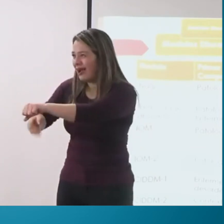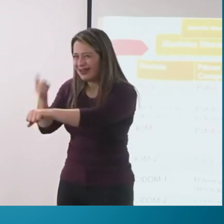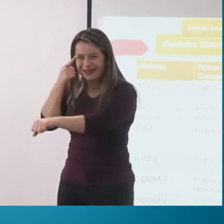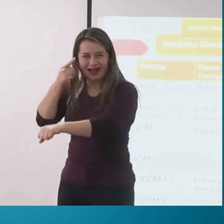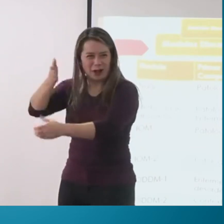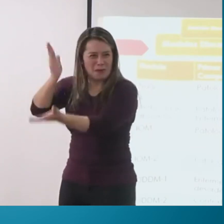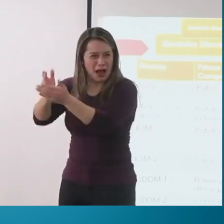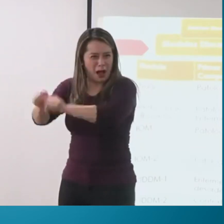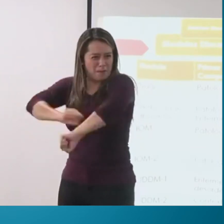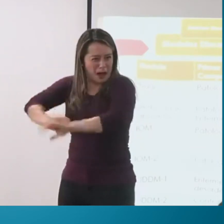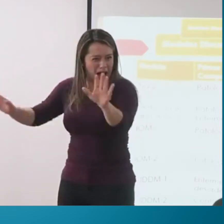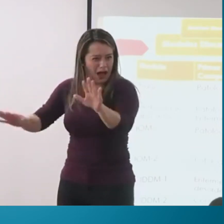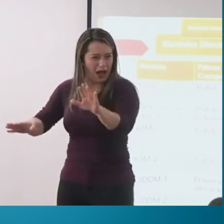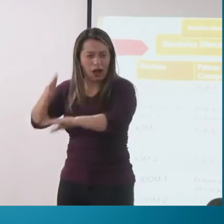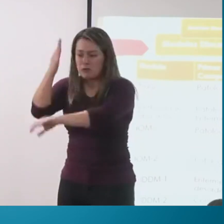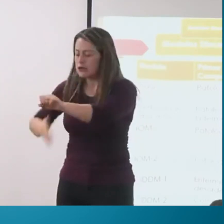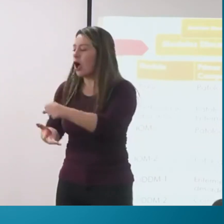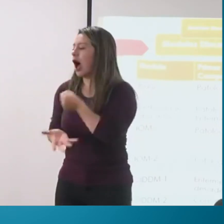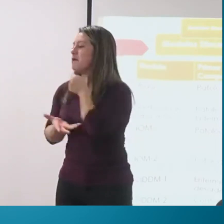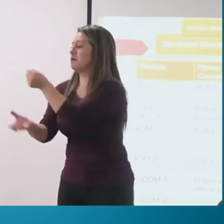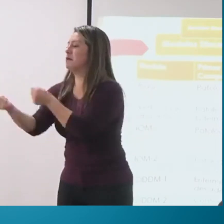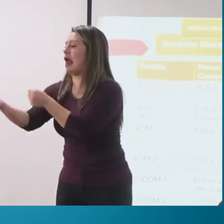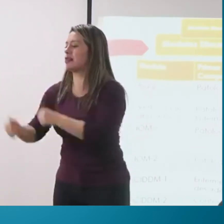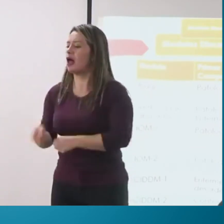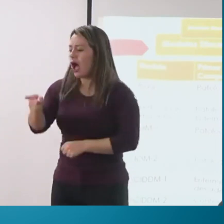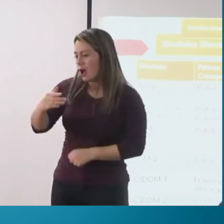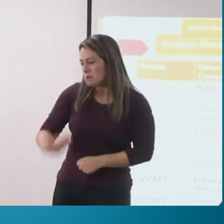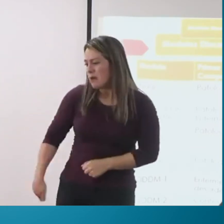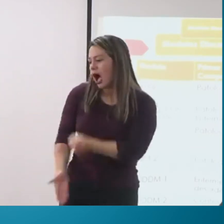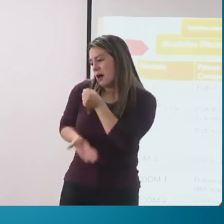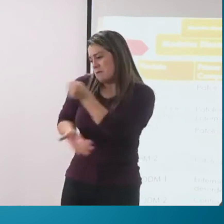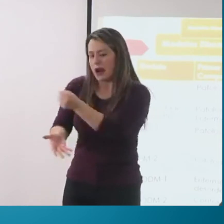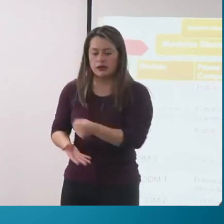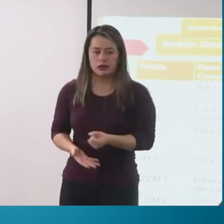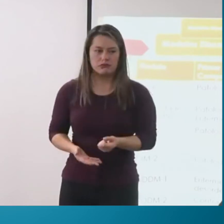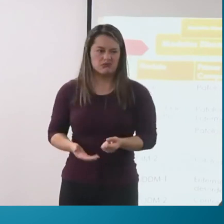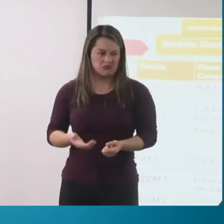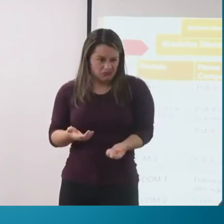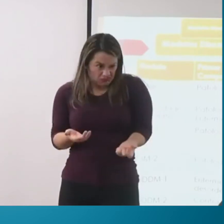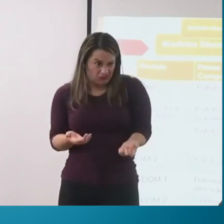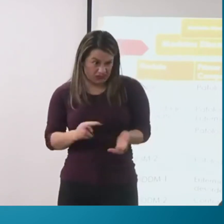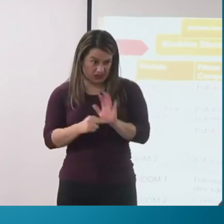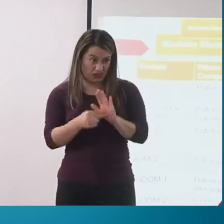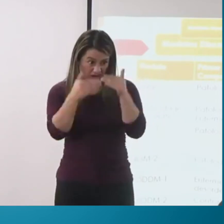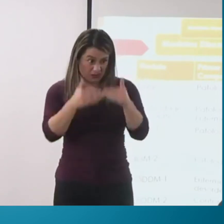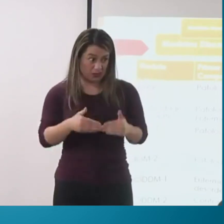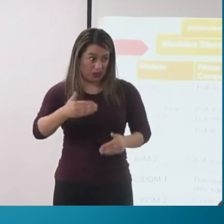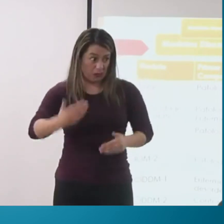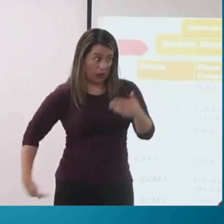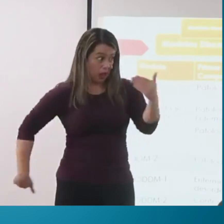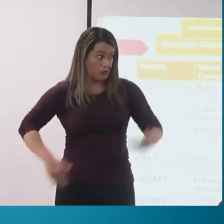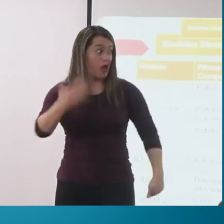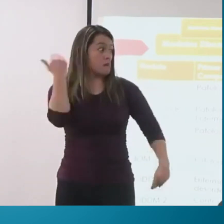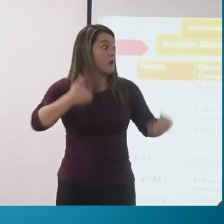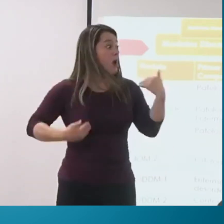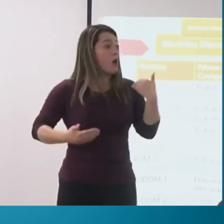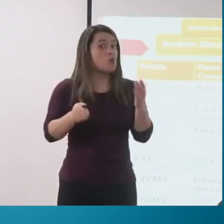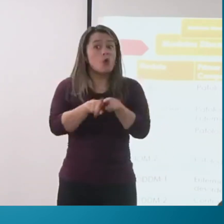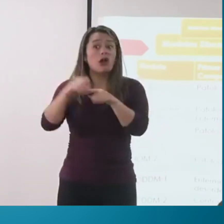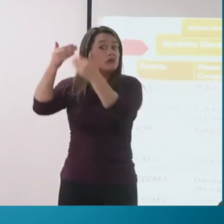hemos avanzado a un modelo más social de la discapacidad, es decir, que la discapacidad no es solamente perder una mano, no escuchar, sino que